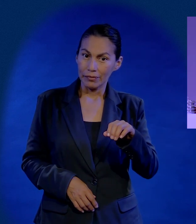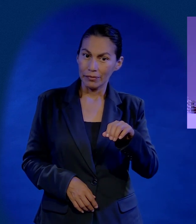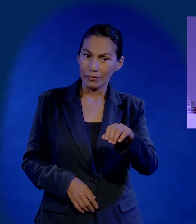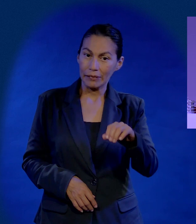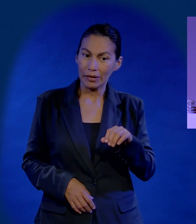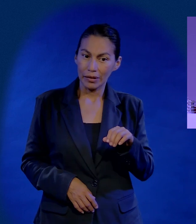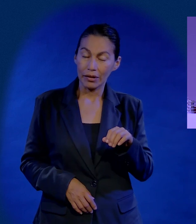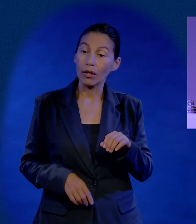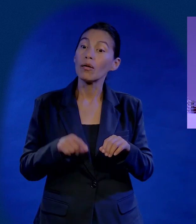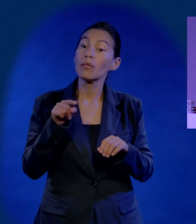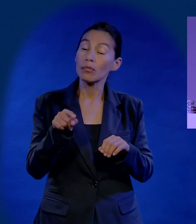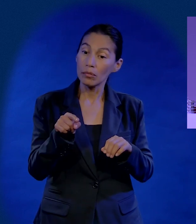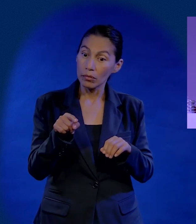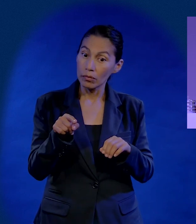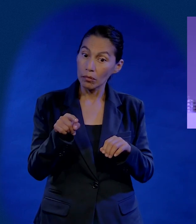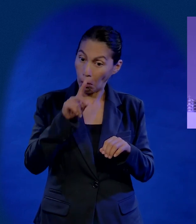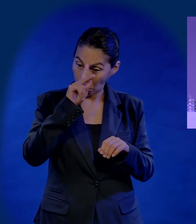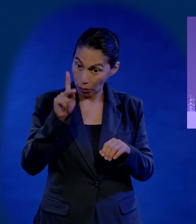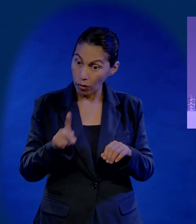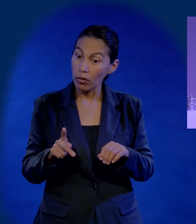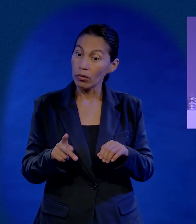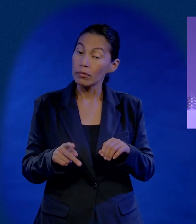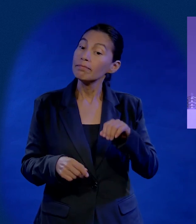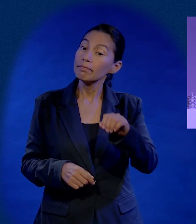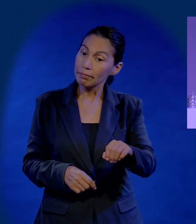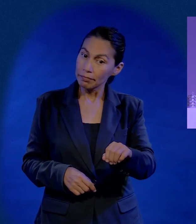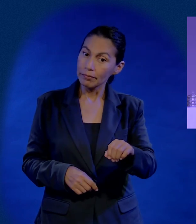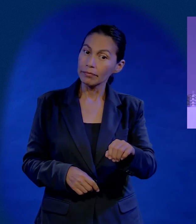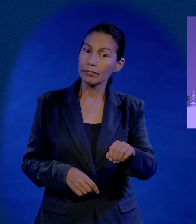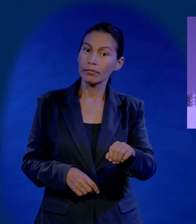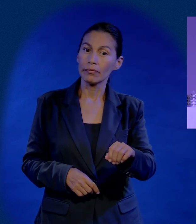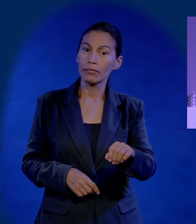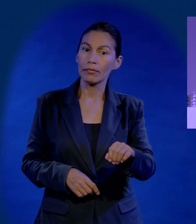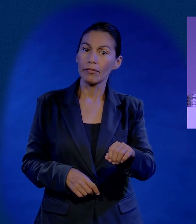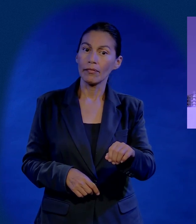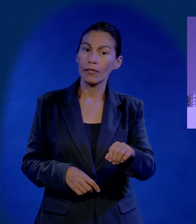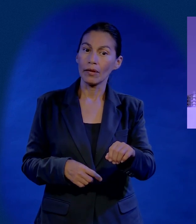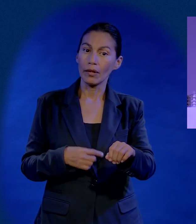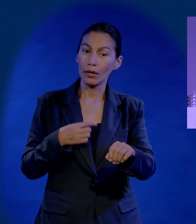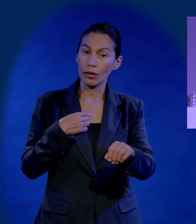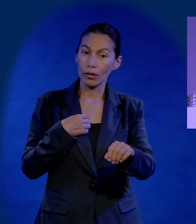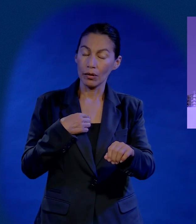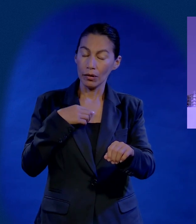Y la puse. La quitaba. Póngala o le va peor.